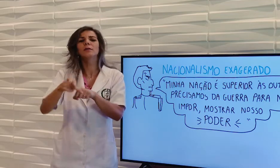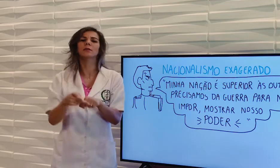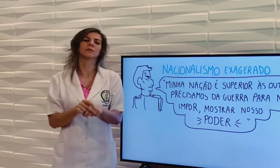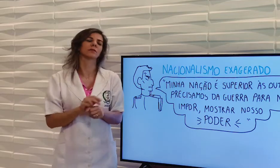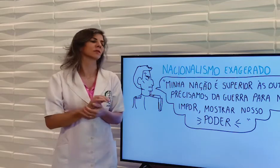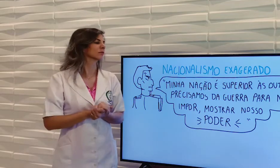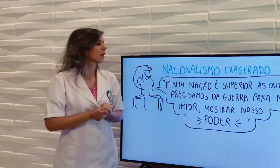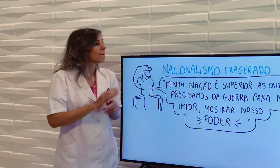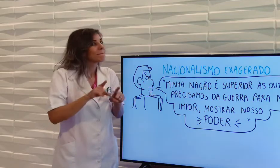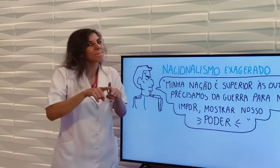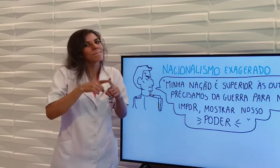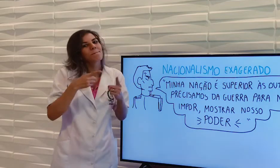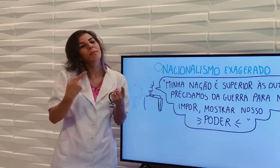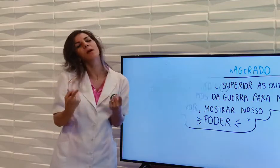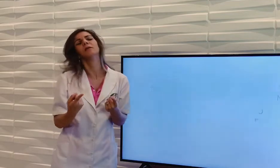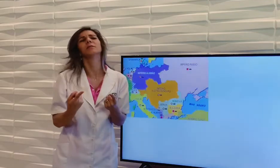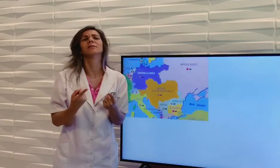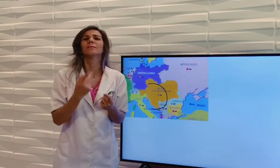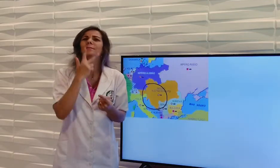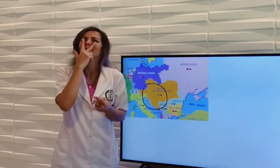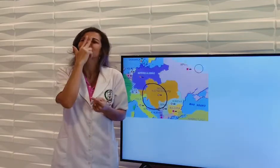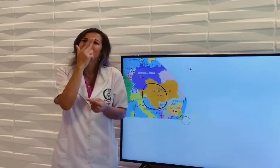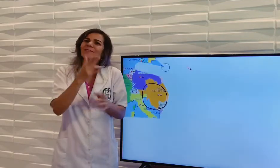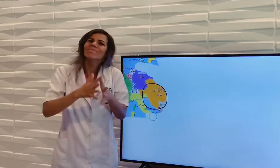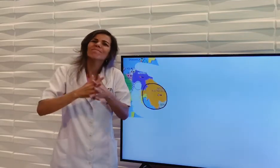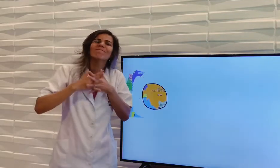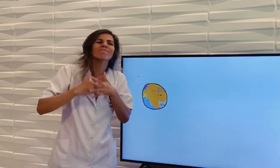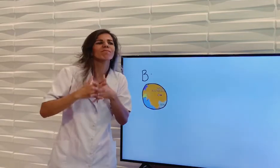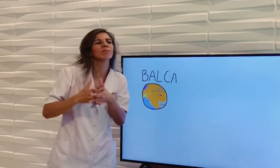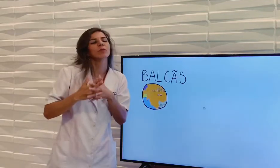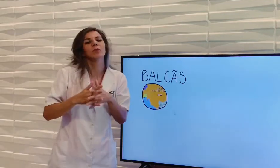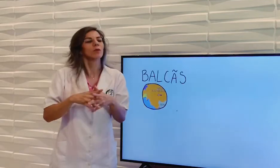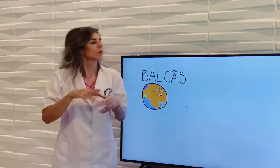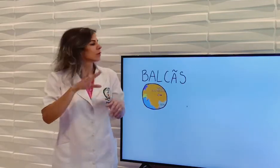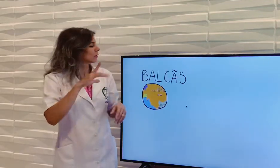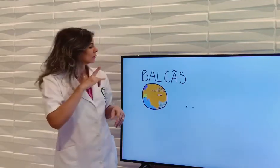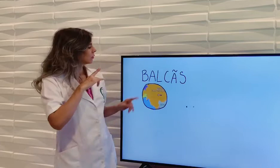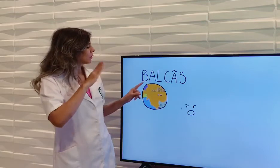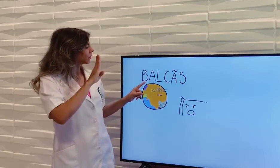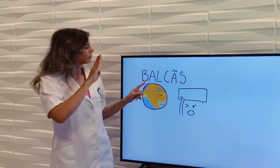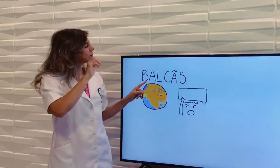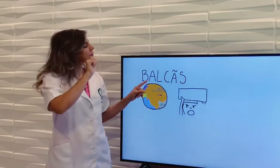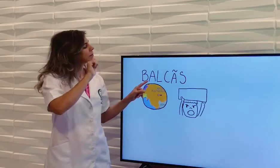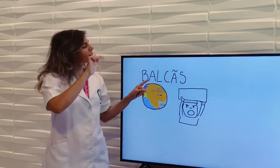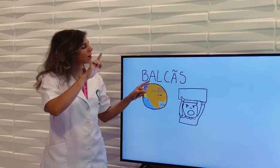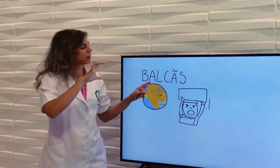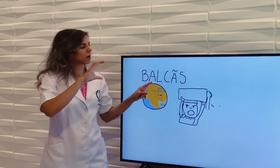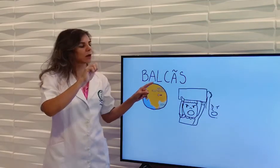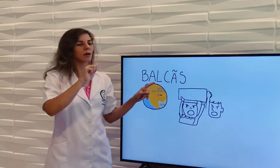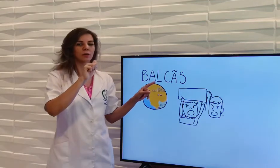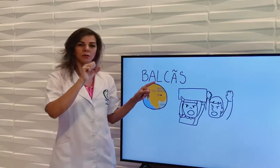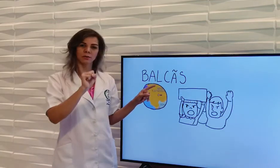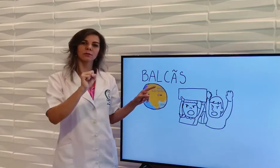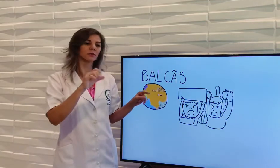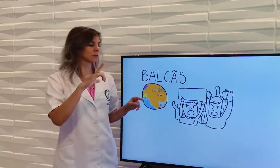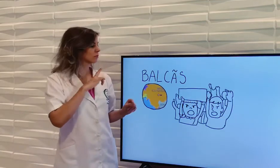Só que isso ficava meio complicado quando se tratava dos Balcãs. Lá havia vários povos, como os